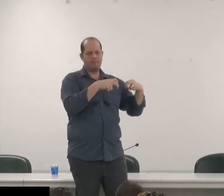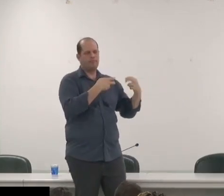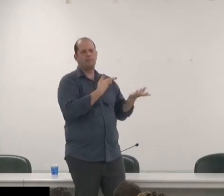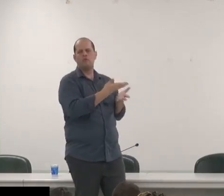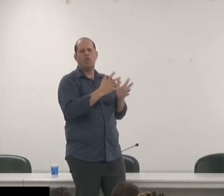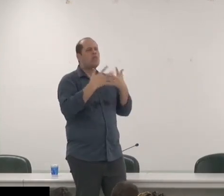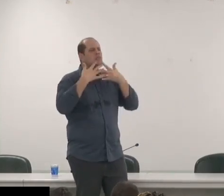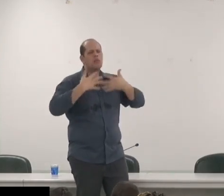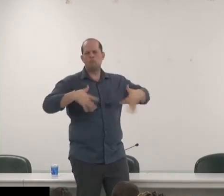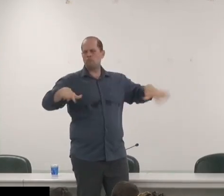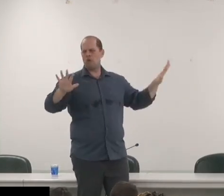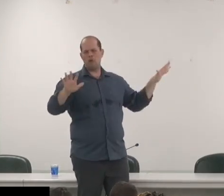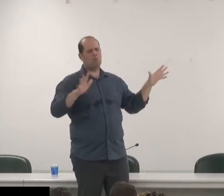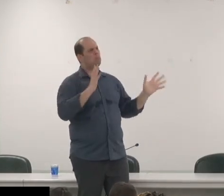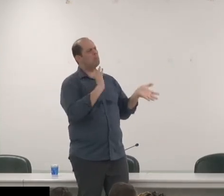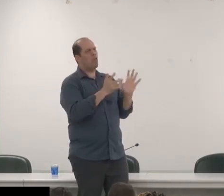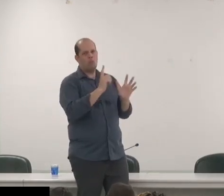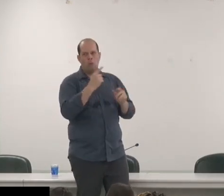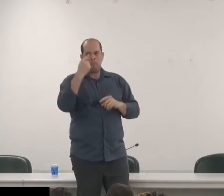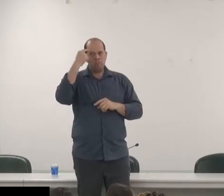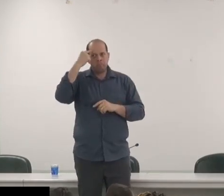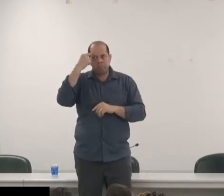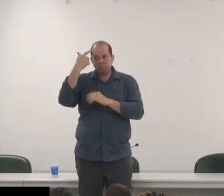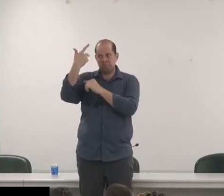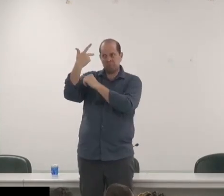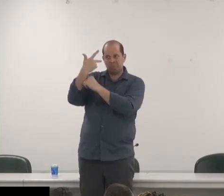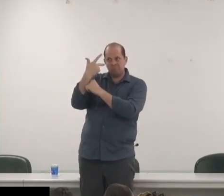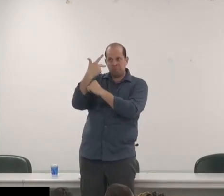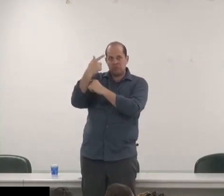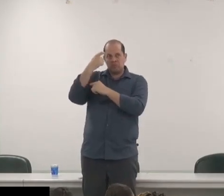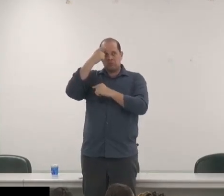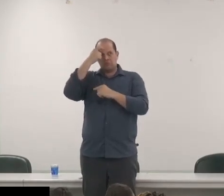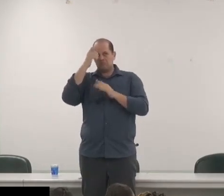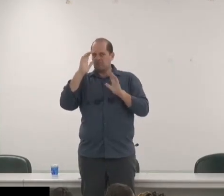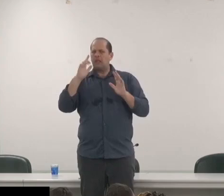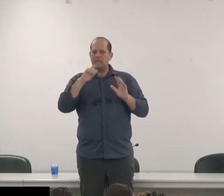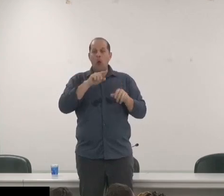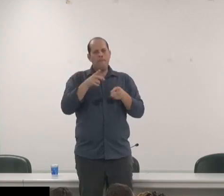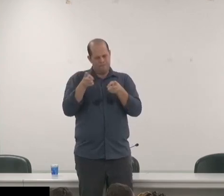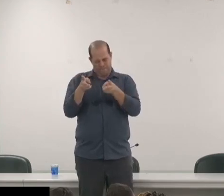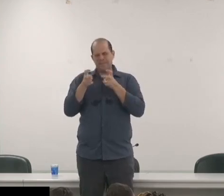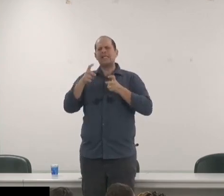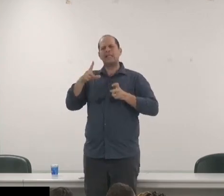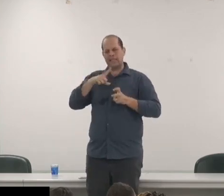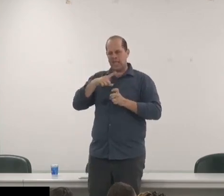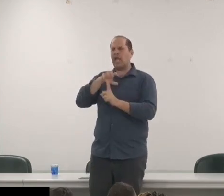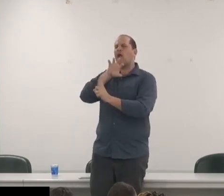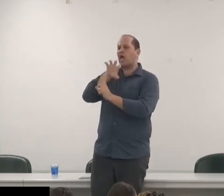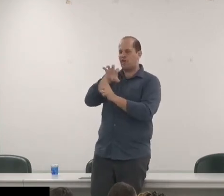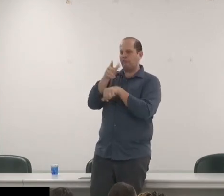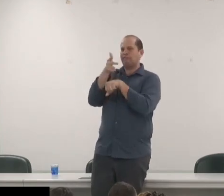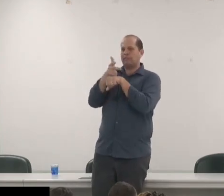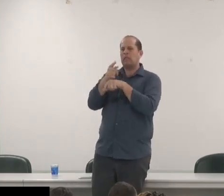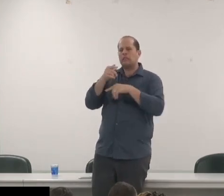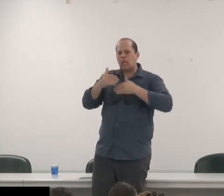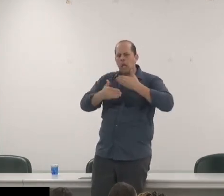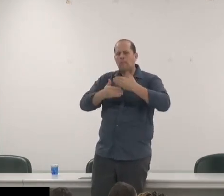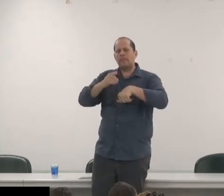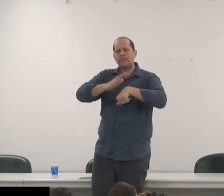foi assistido e analisado. As pessoas estão ali conversando de forma natural, né, espontânea. E aí isso